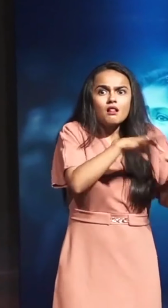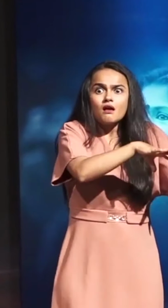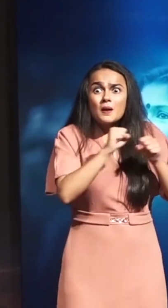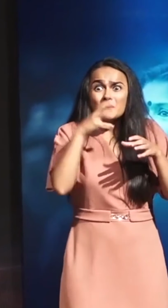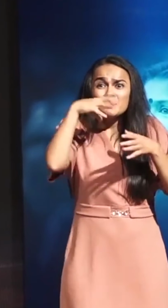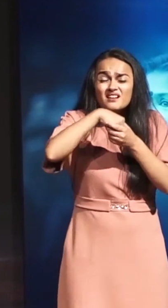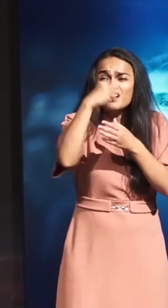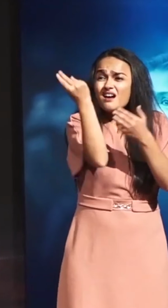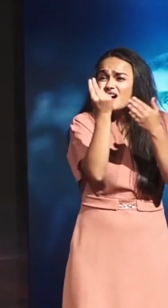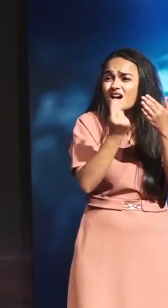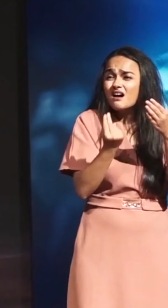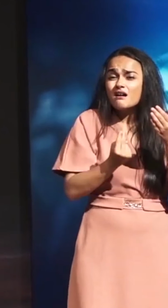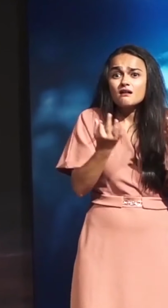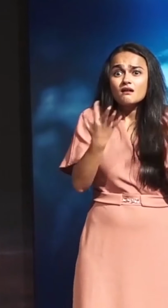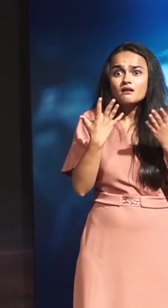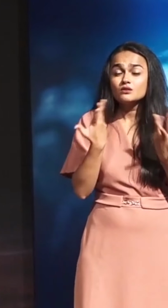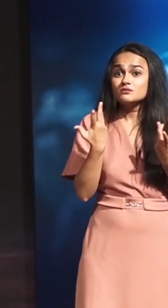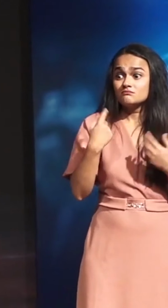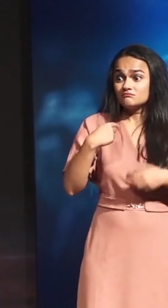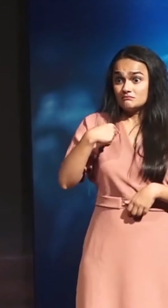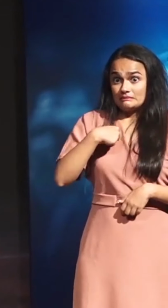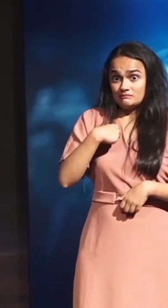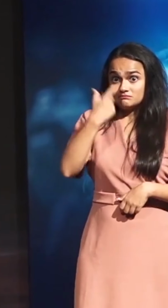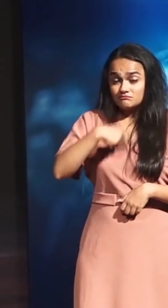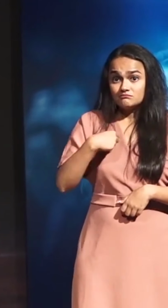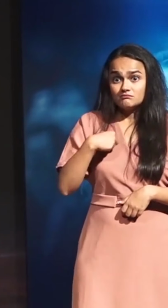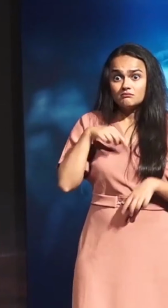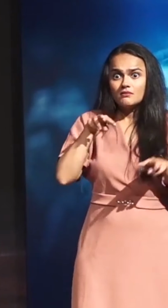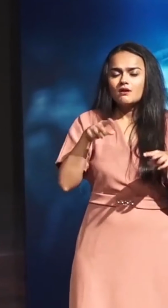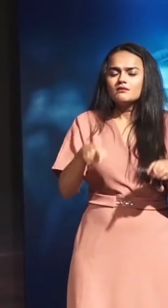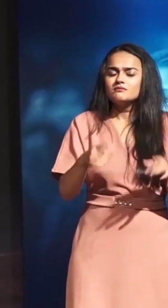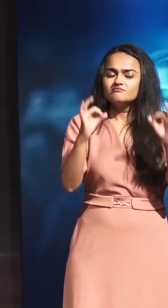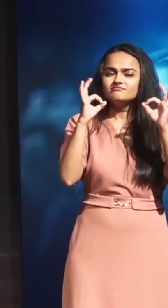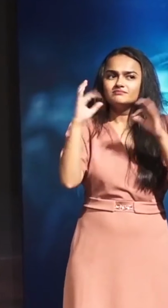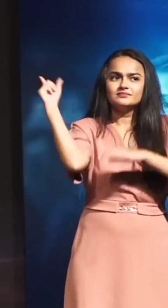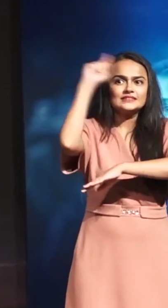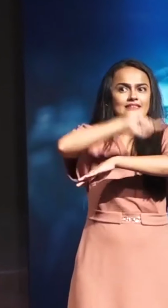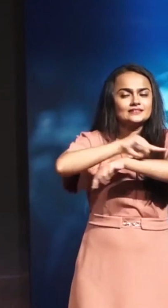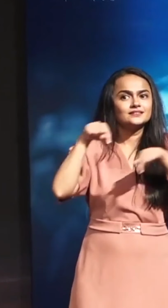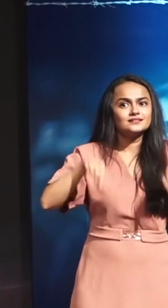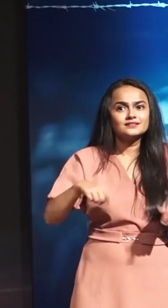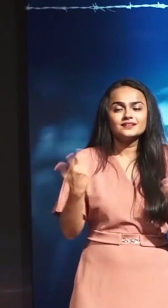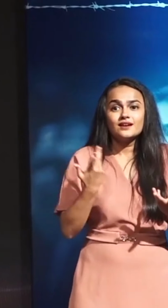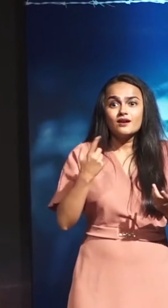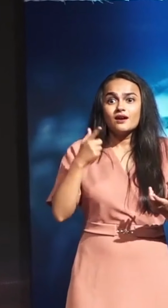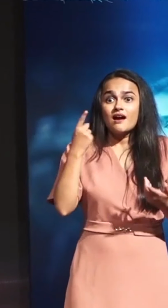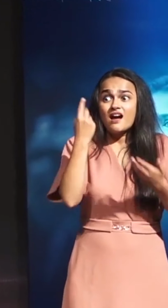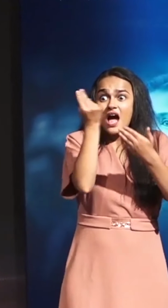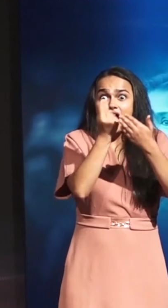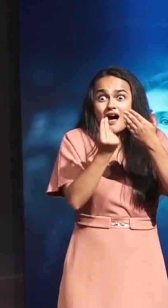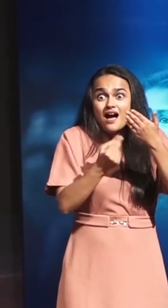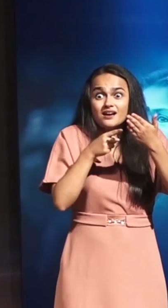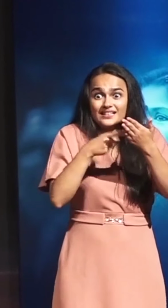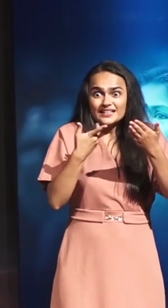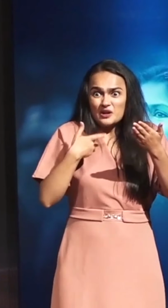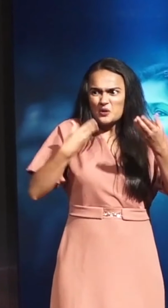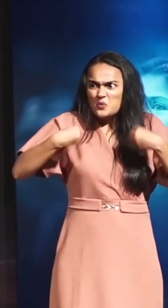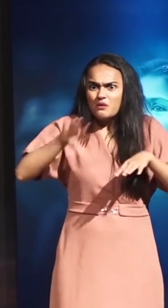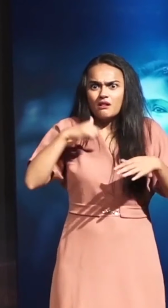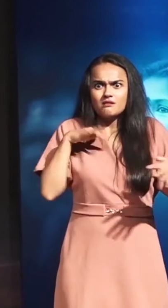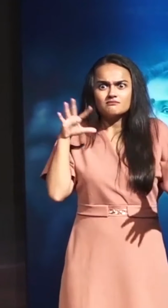आर्ट एंड फॉर मीडिया रिसर्च वंडरफुल डे टुडे आर्ट इस पॉइंट कलेक्ट